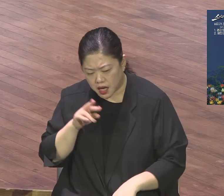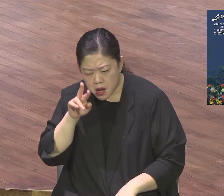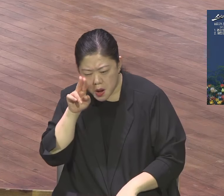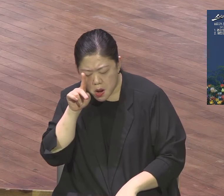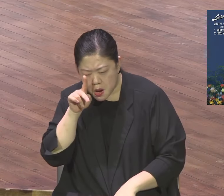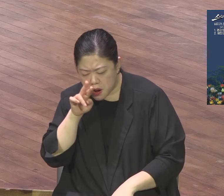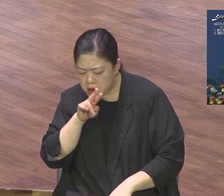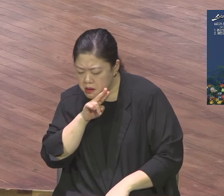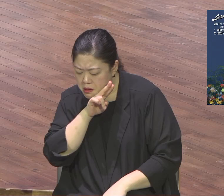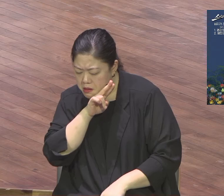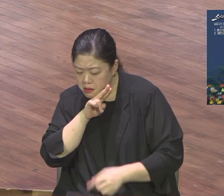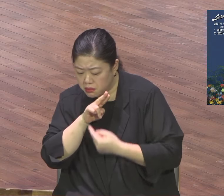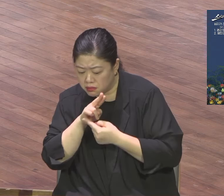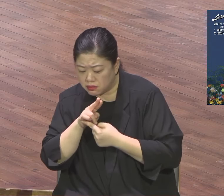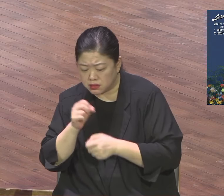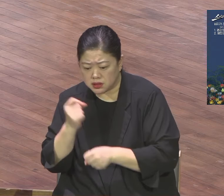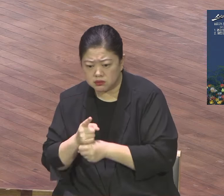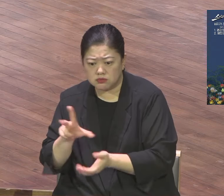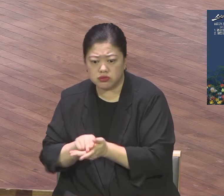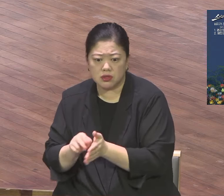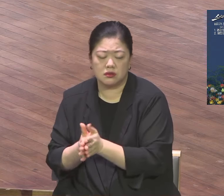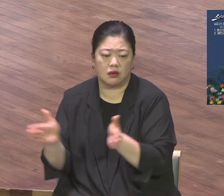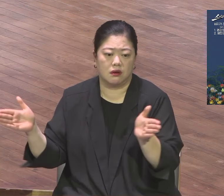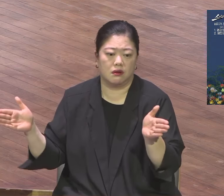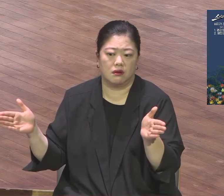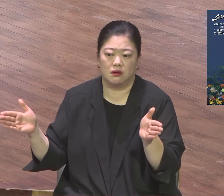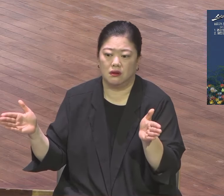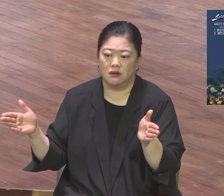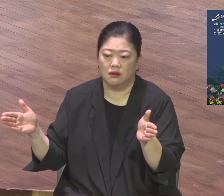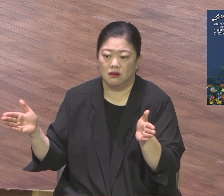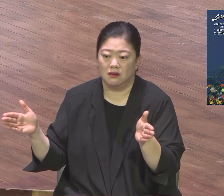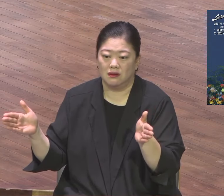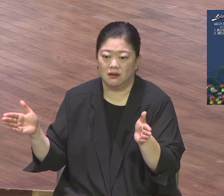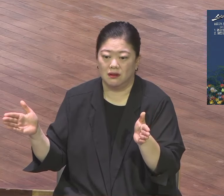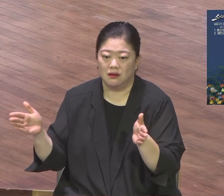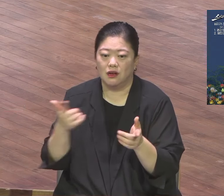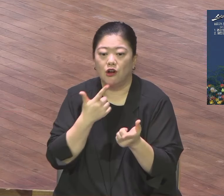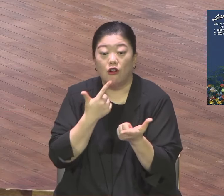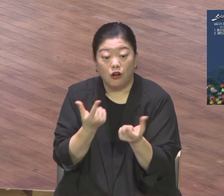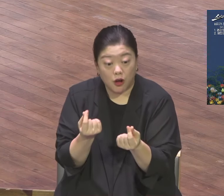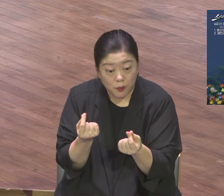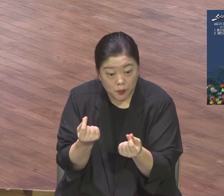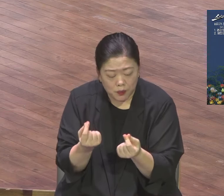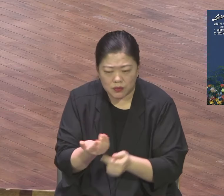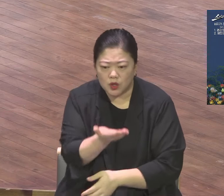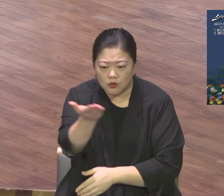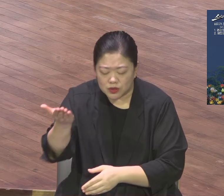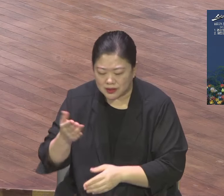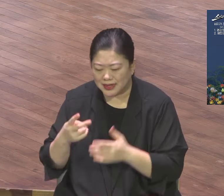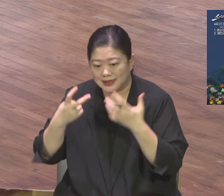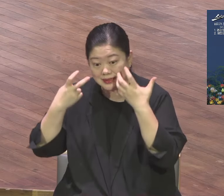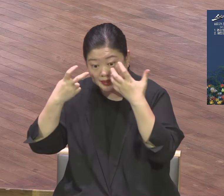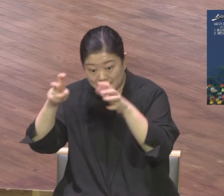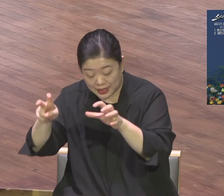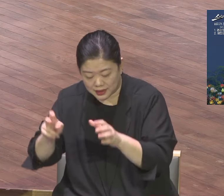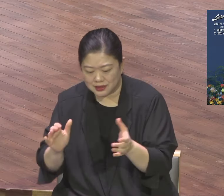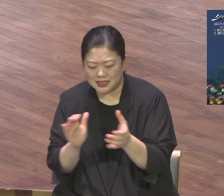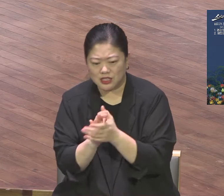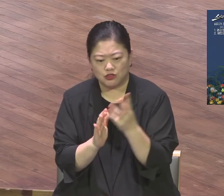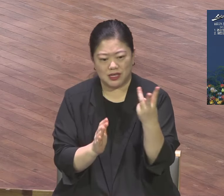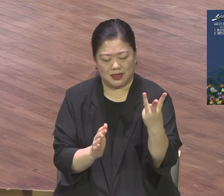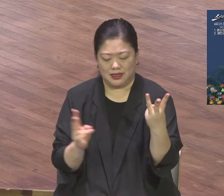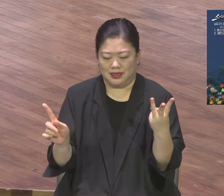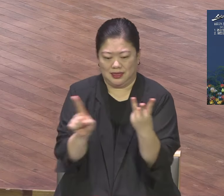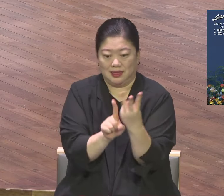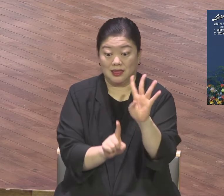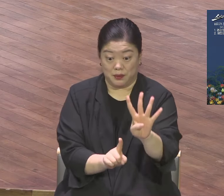결국 더 마음을 품는 것이 문제지요. 여기에 모든 성도들 사드락 메삭 아벳느고처럼 어떤 상황